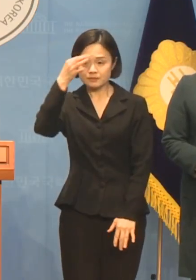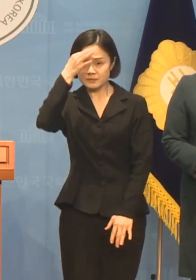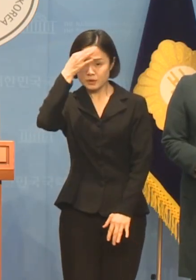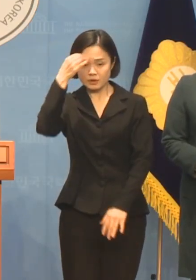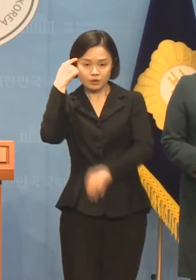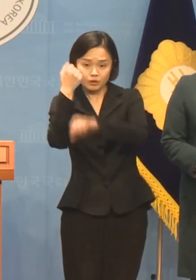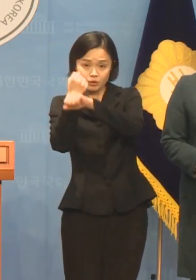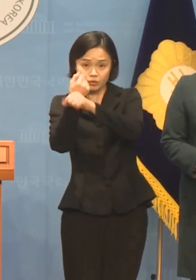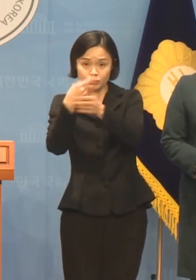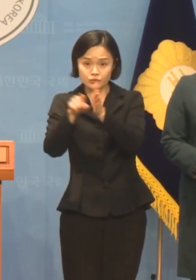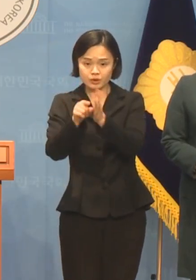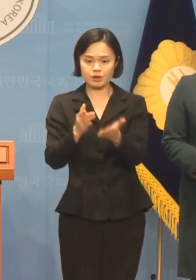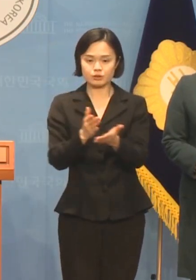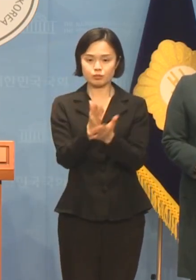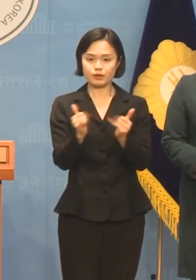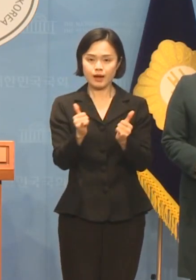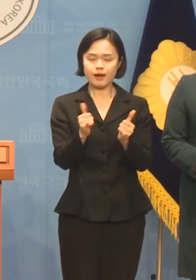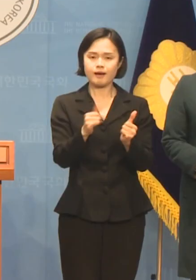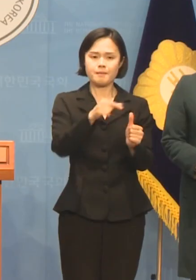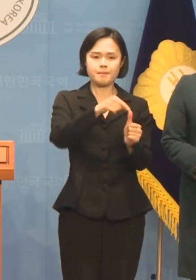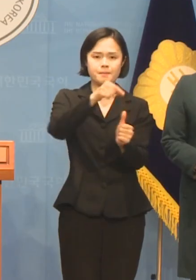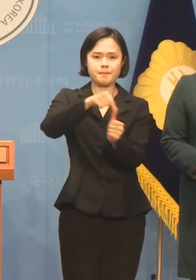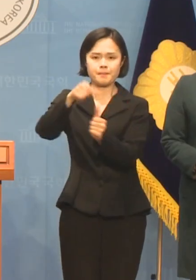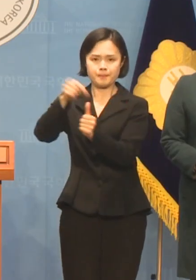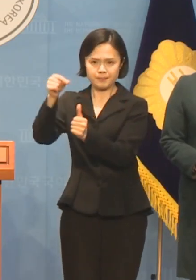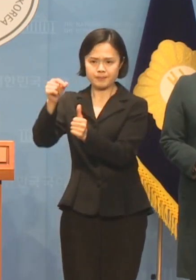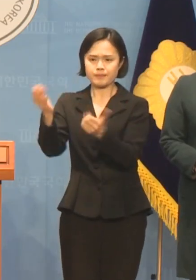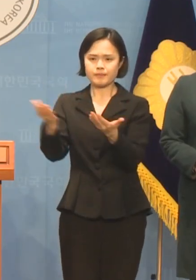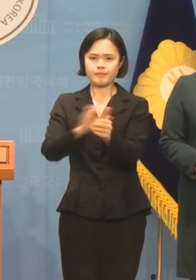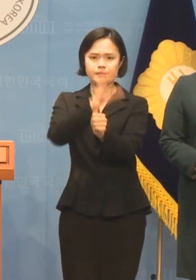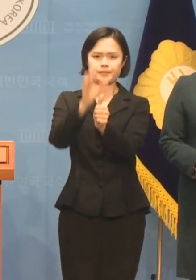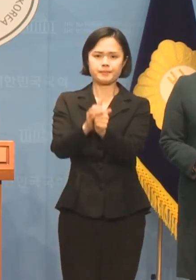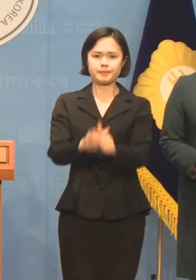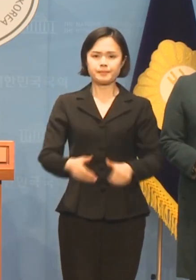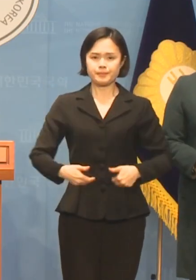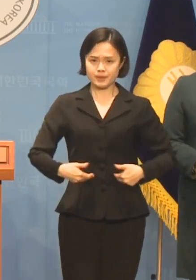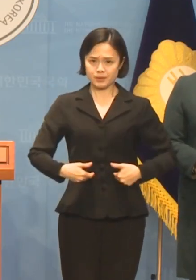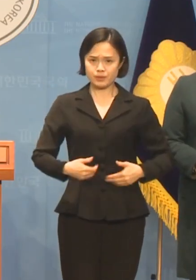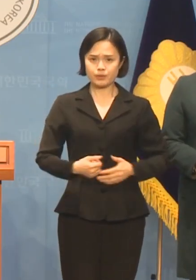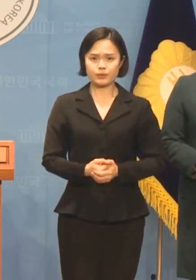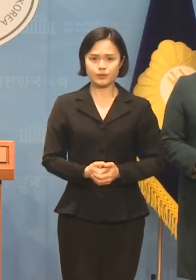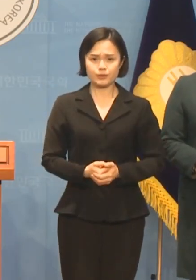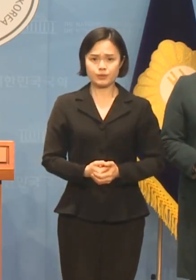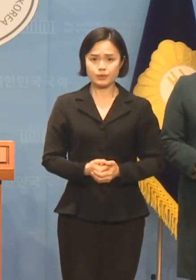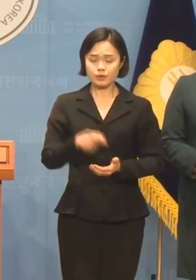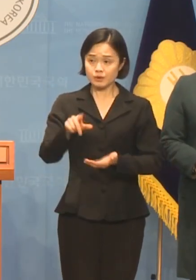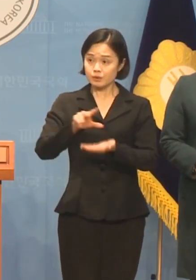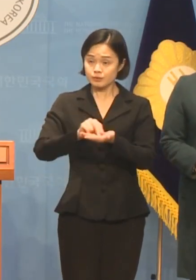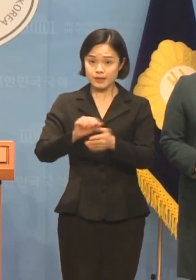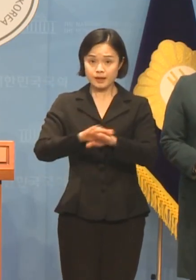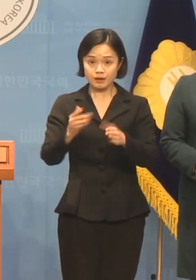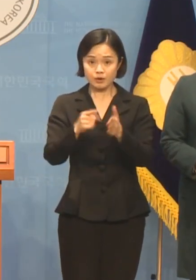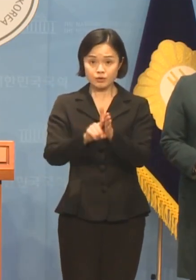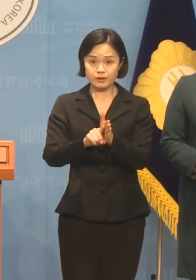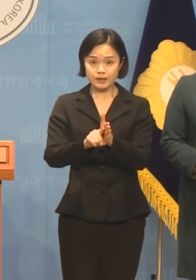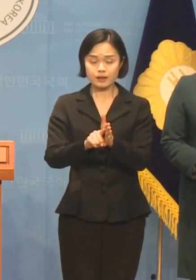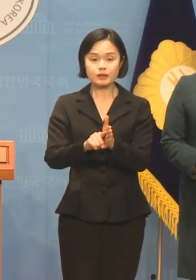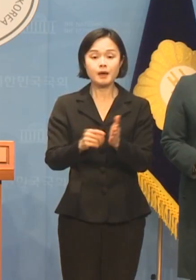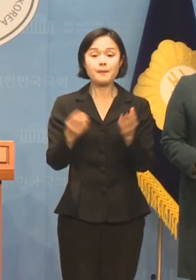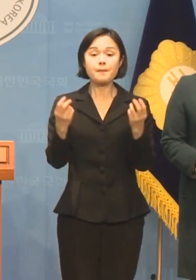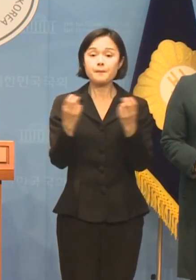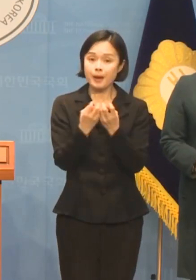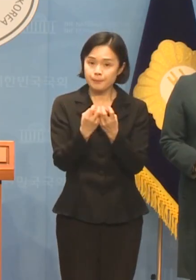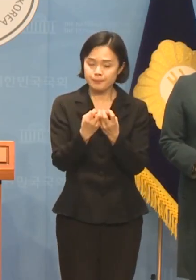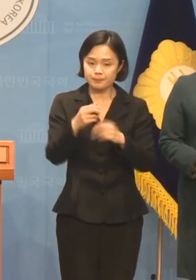단기적으로는 인력 유출 문제를 해결할 대응책이 바로 지금 나와야 하고 장기적으로는 입시에만